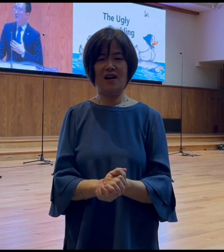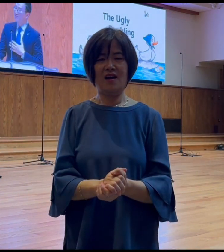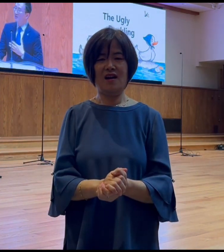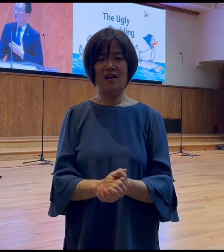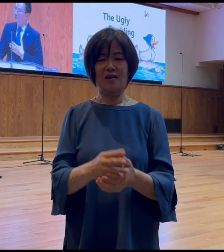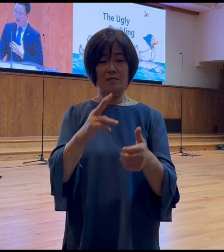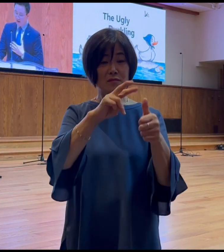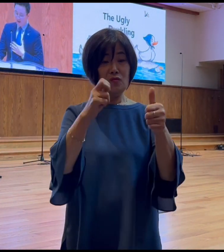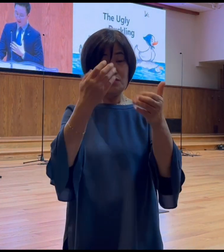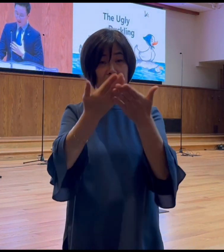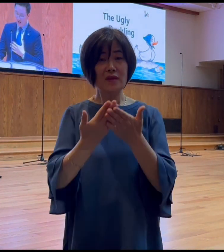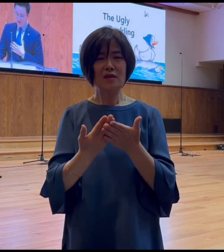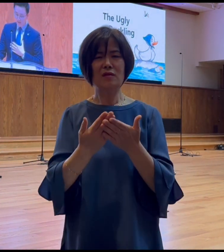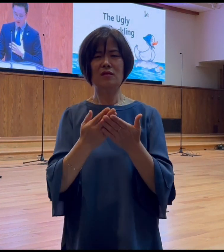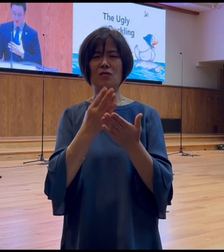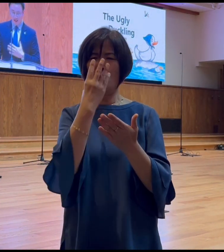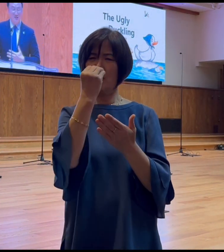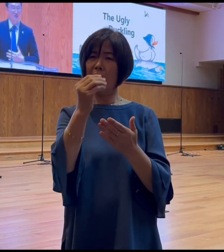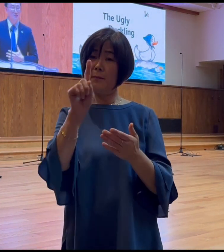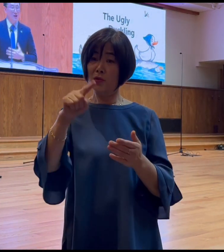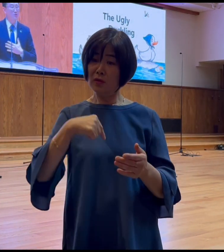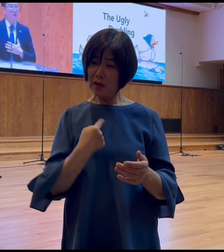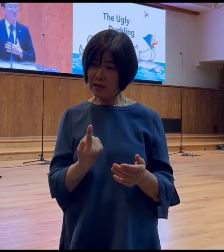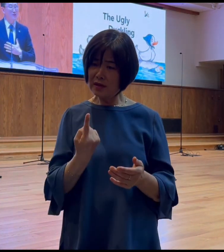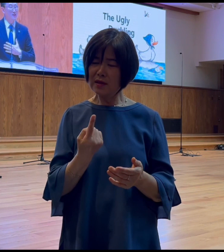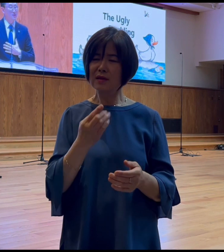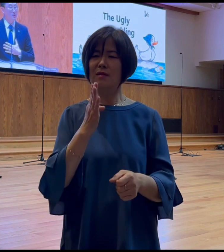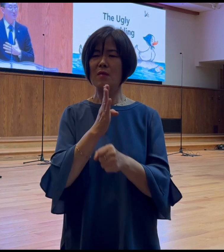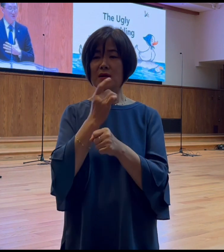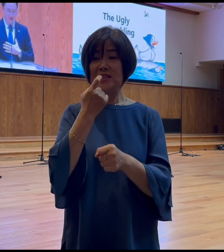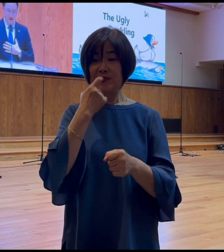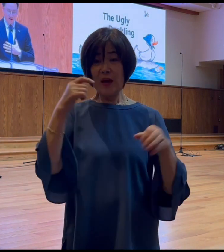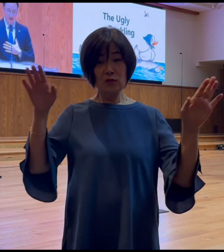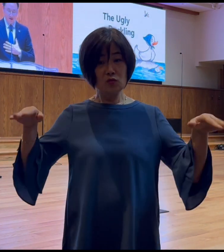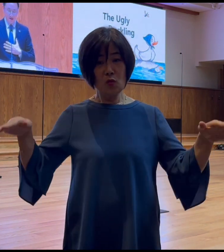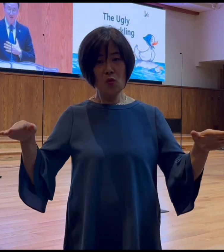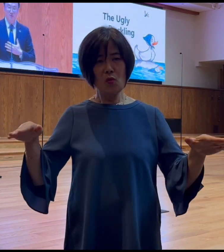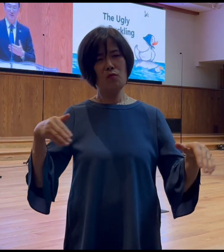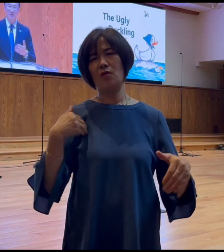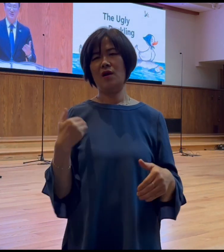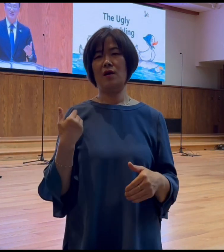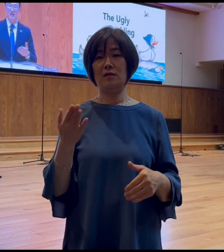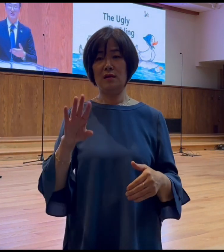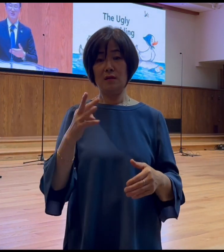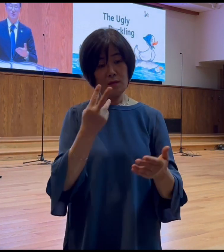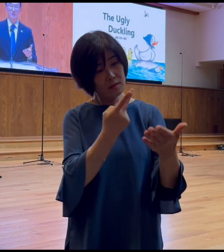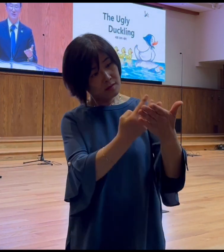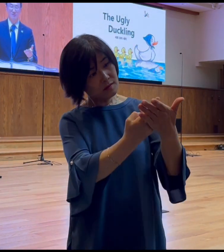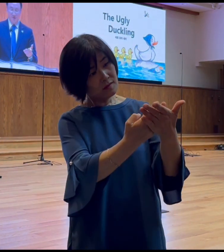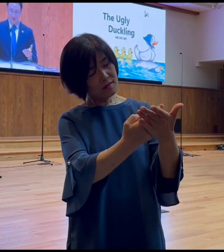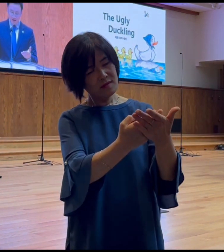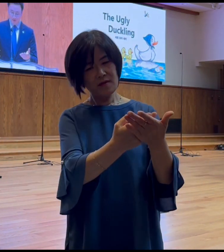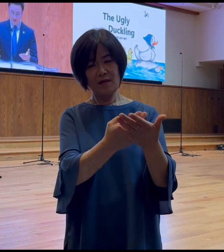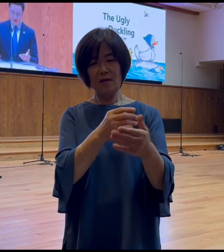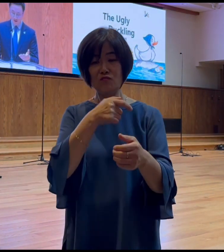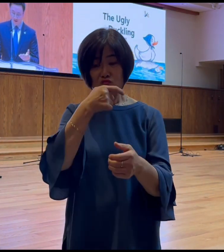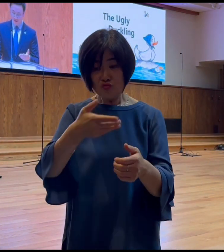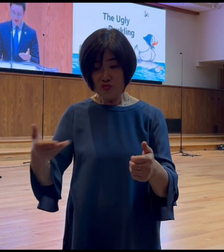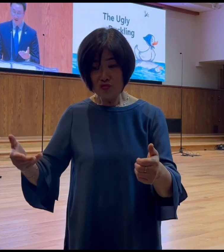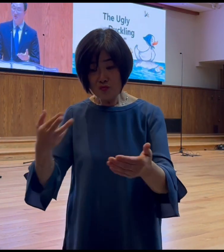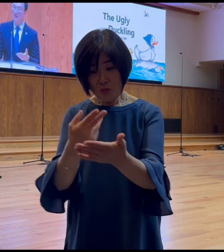그 미움받는 오리가 한 번도 자신이 백조라고 생각한 적이 없었는데 물가에 비친 자신의 모습을 한번